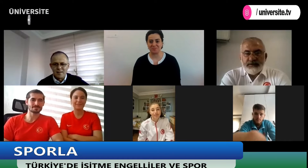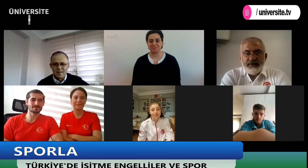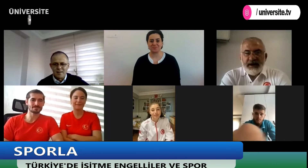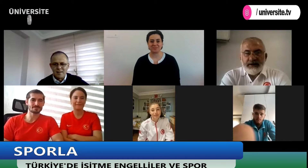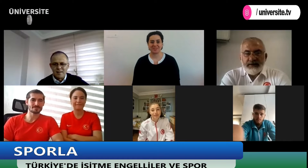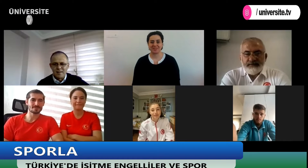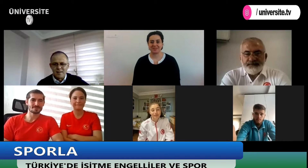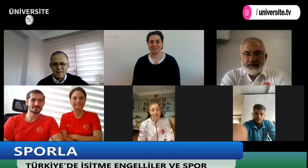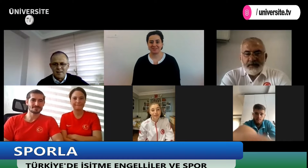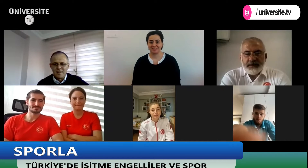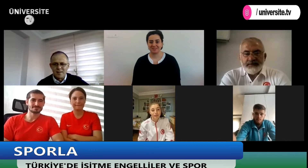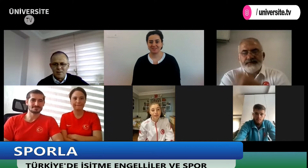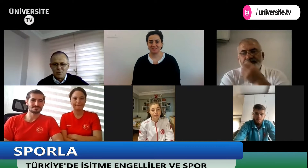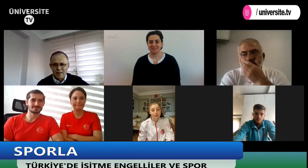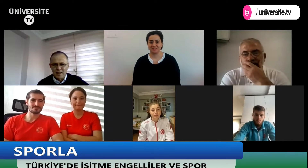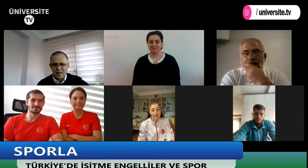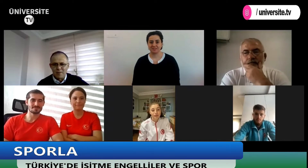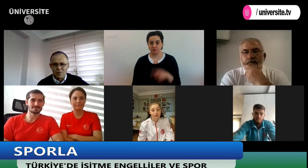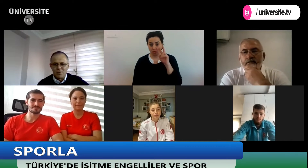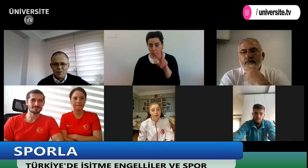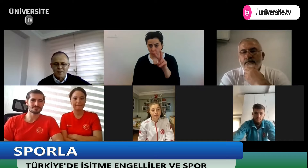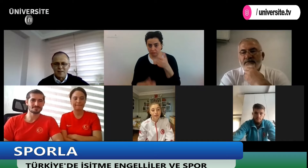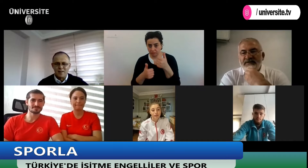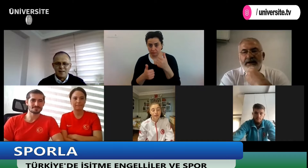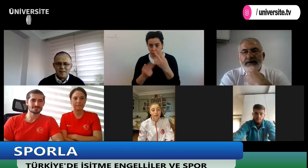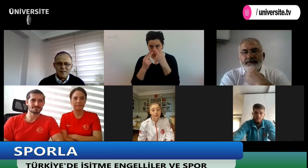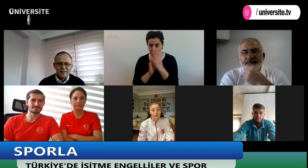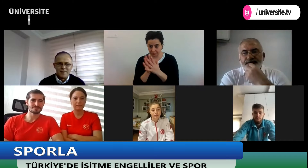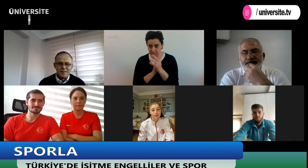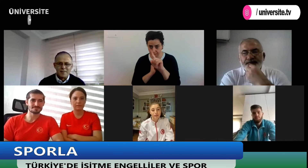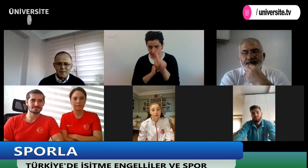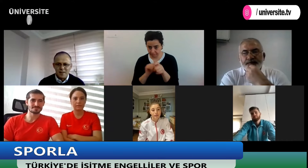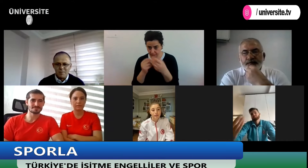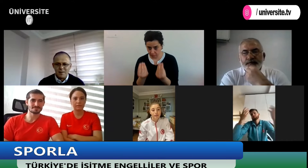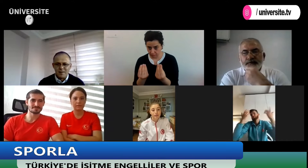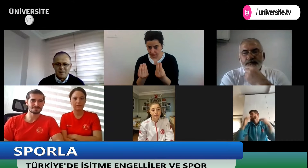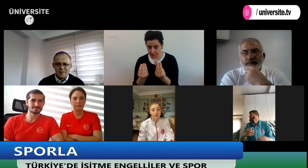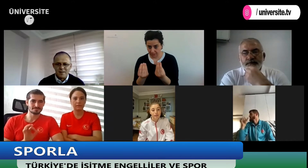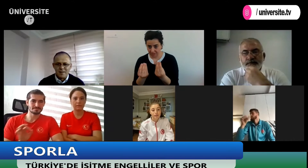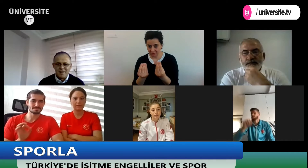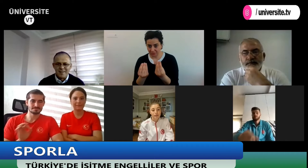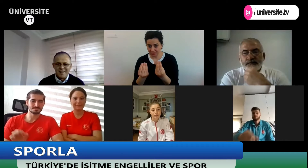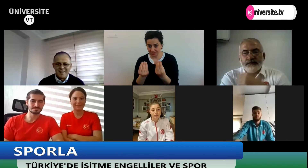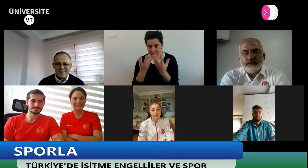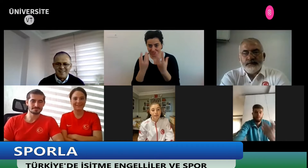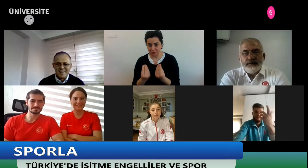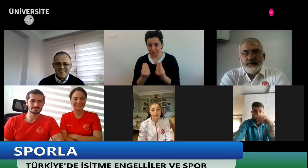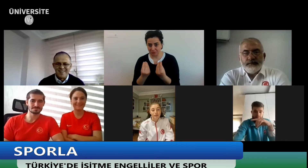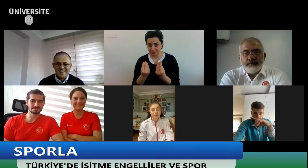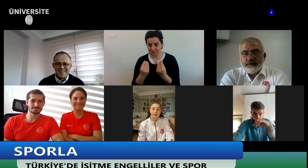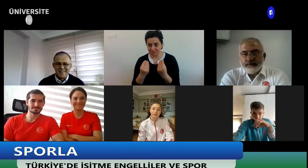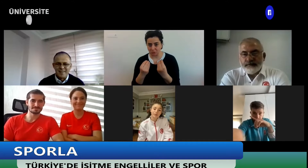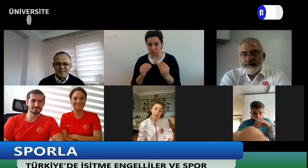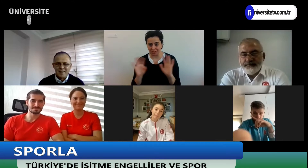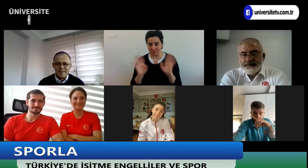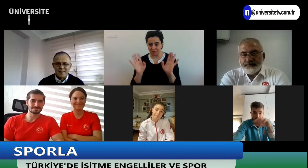Tamam. Şimdi geldi. Evet. Şu anda geldi ama görüntü var sanki. İyi mi? Yok, bizi